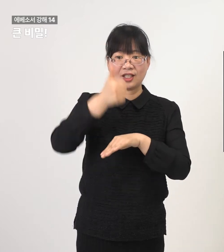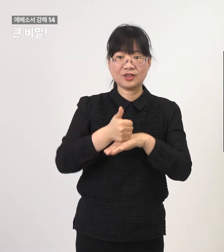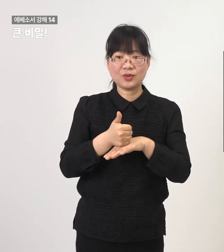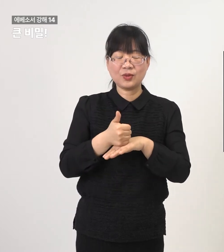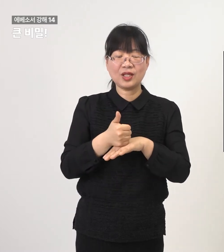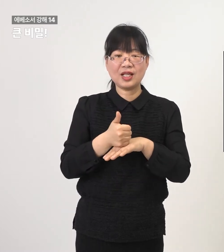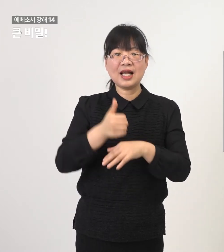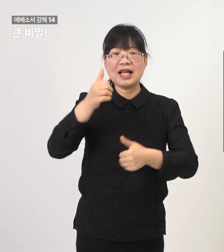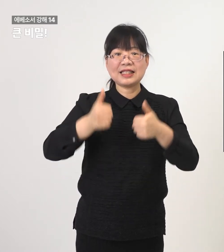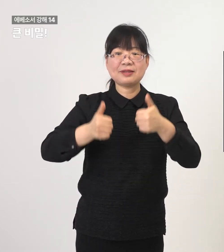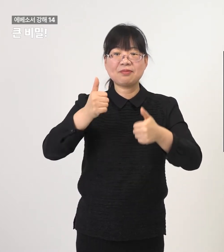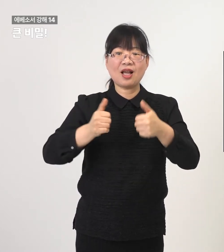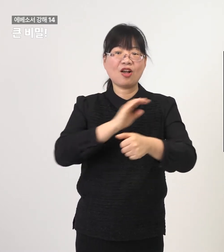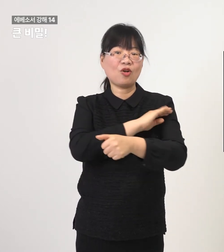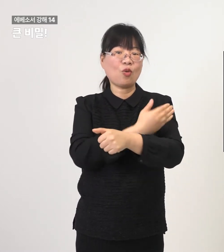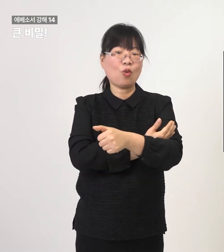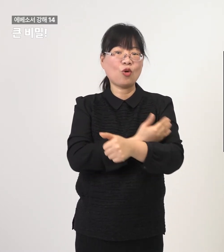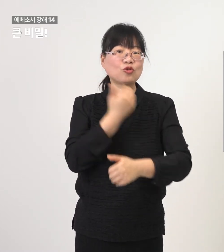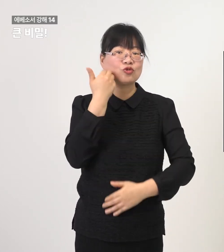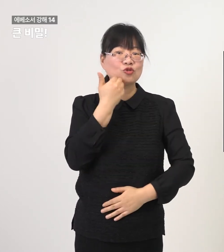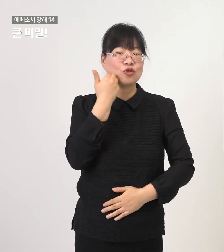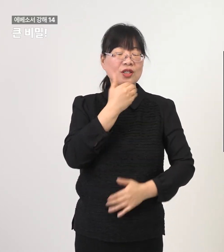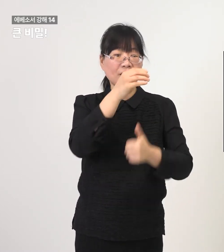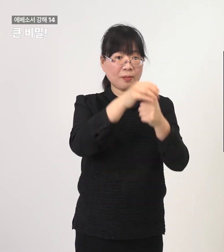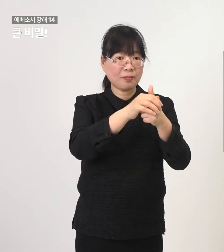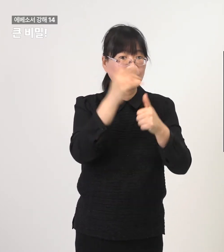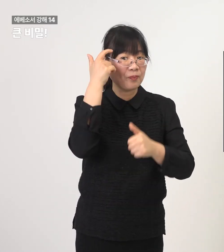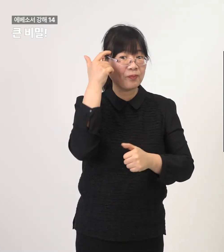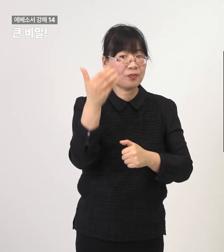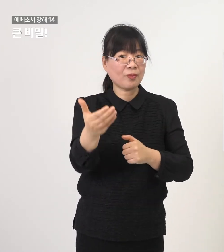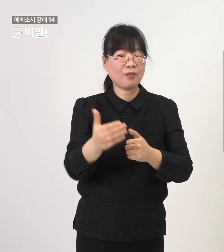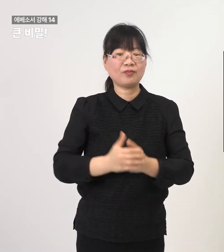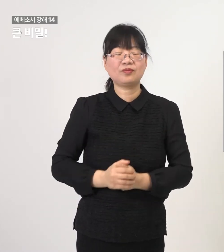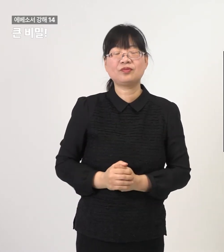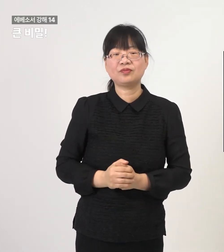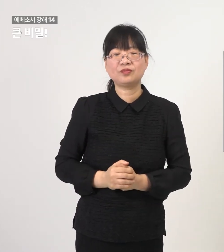최종적인 심판권을 누구에게 맡기셨습니까?